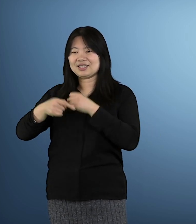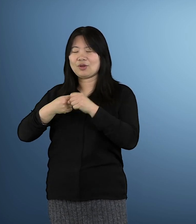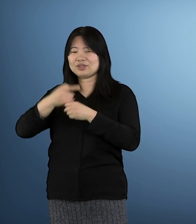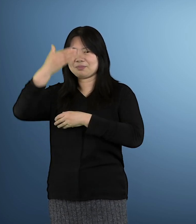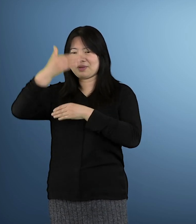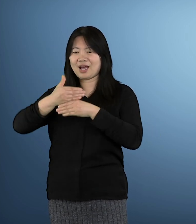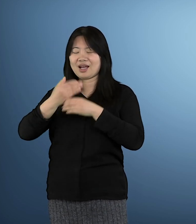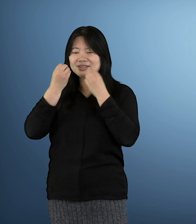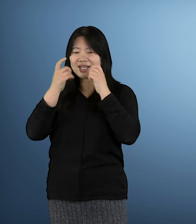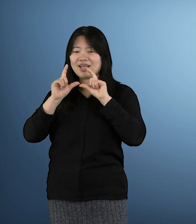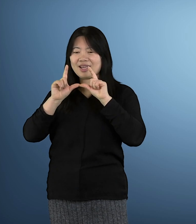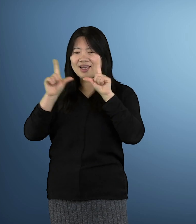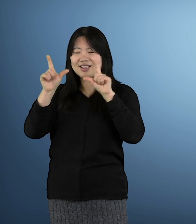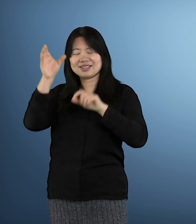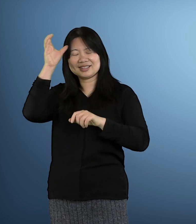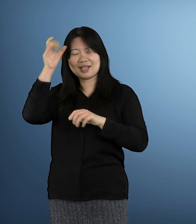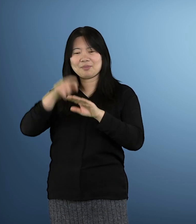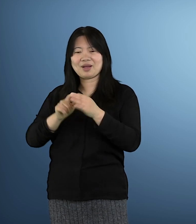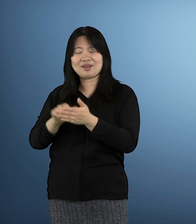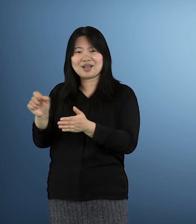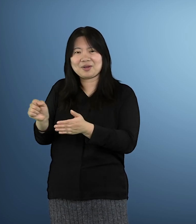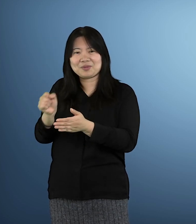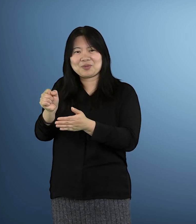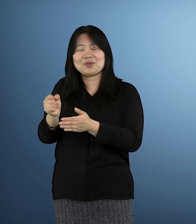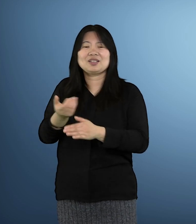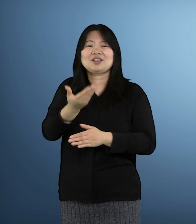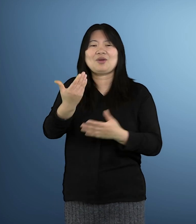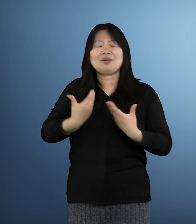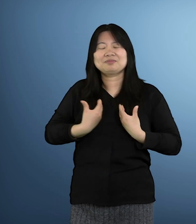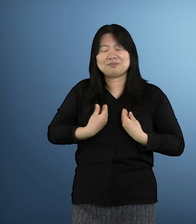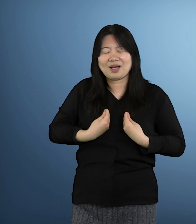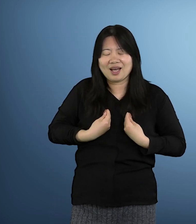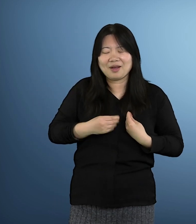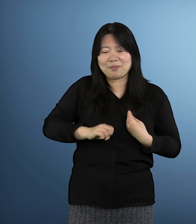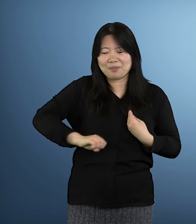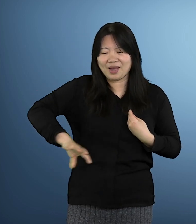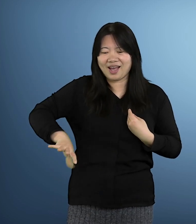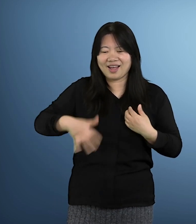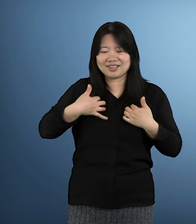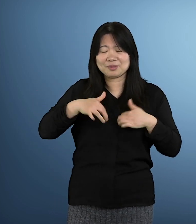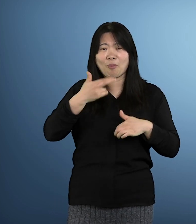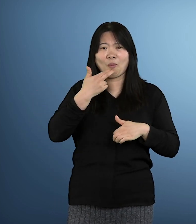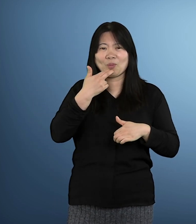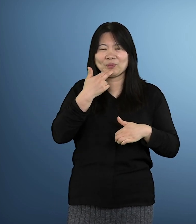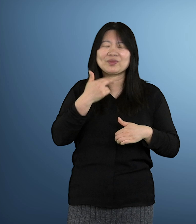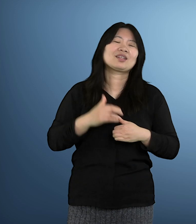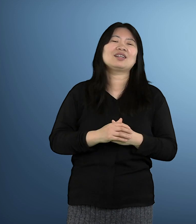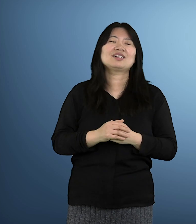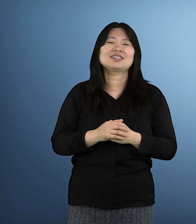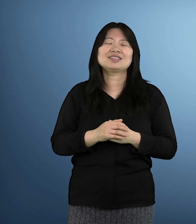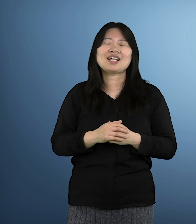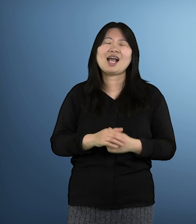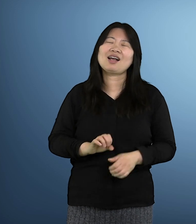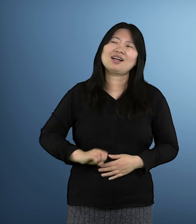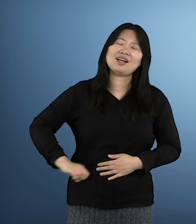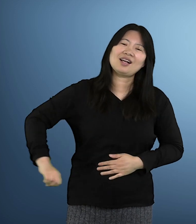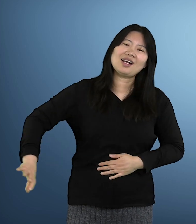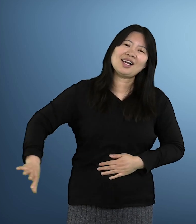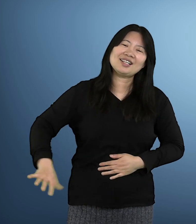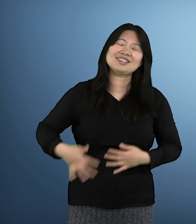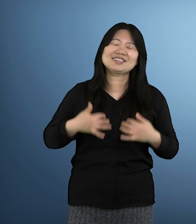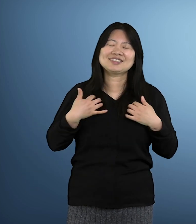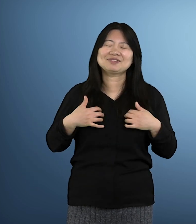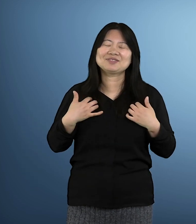기대하는 마음으로 여러분 속에 상실되고 기뻐할 수 없는 잃어버렸던